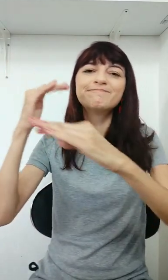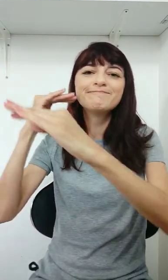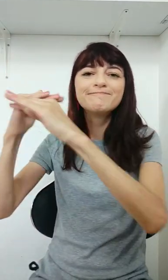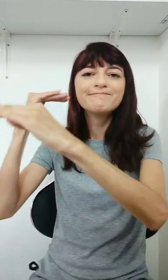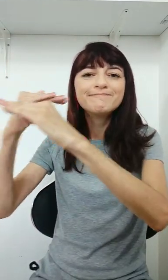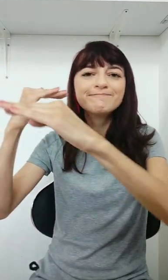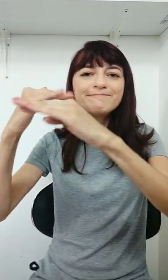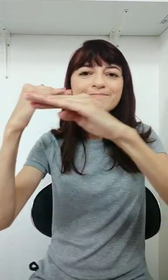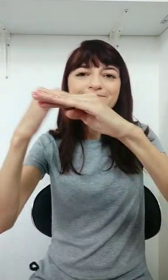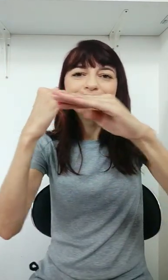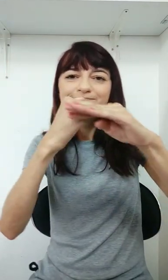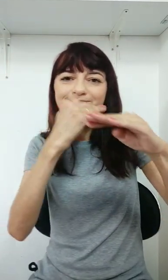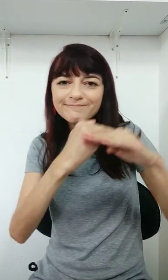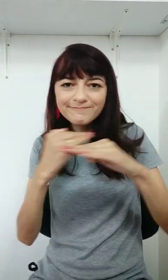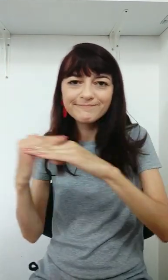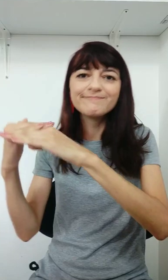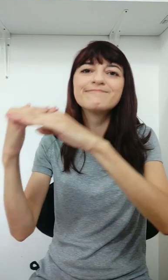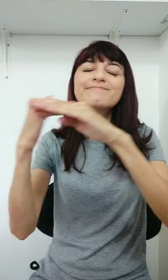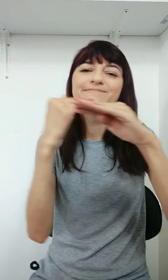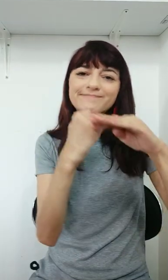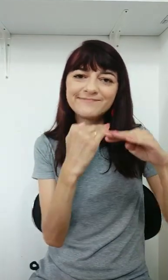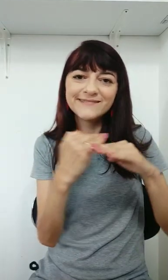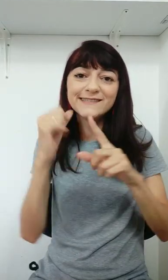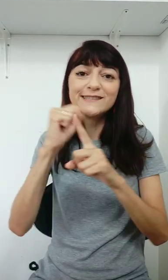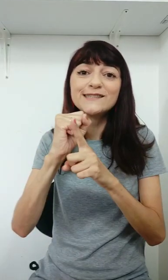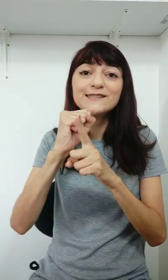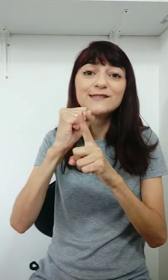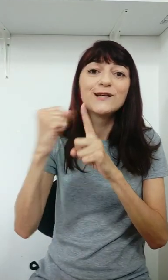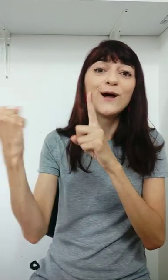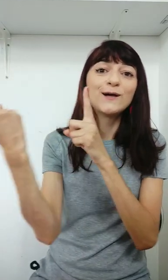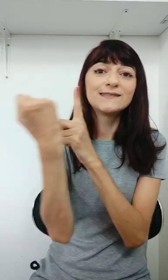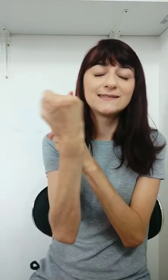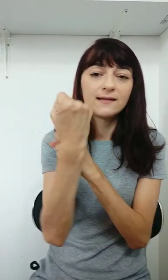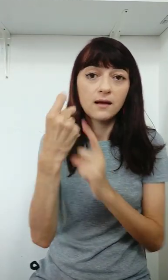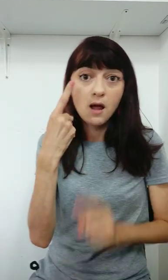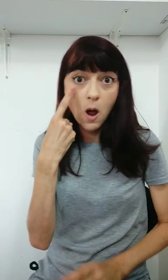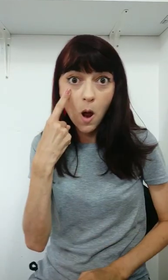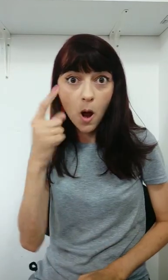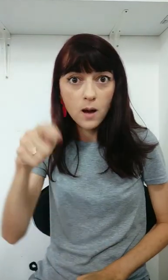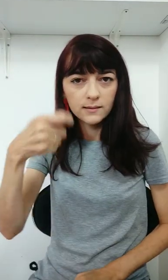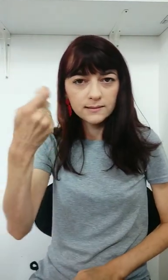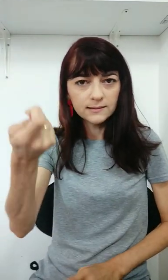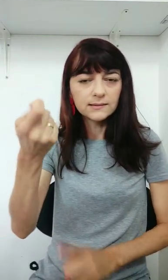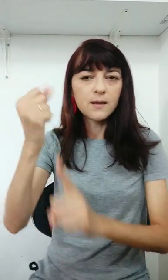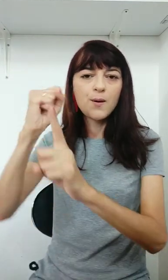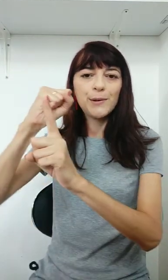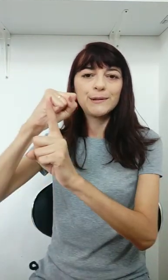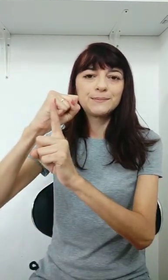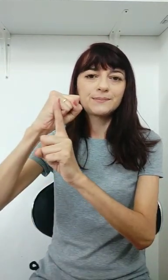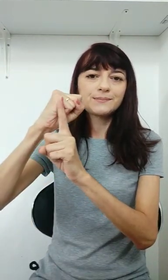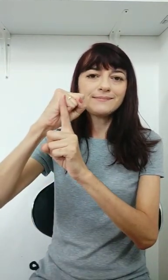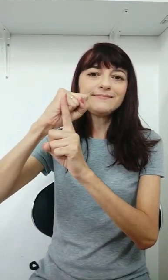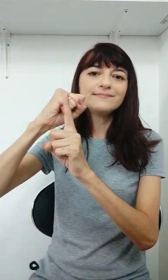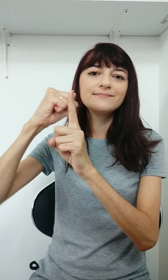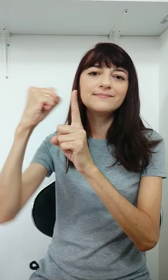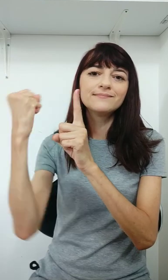Então, esse meio social, esse ambiente social que essa pessoa vive, influencia muito nessa construção cultural. Olha o sinal